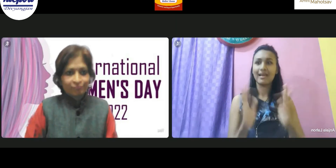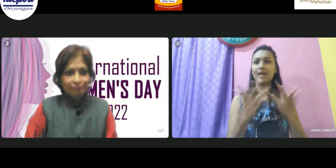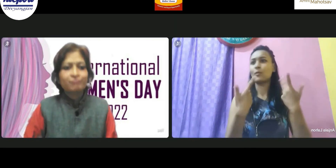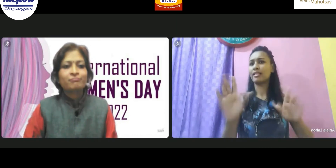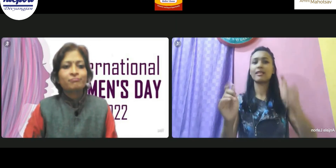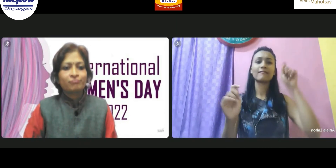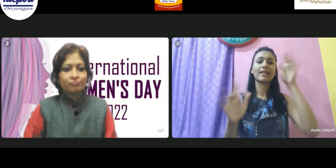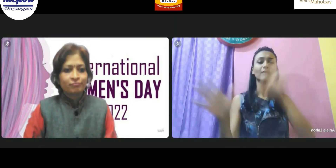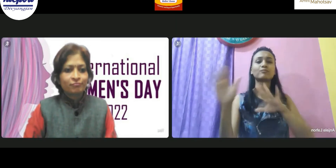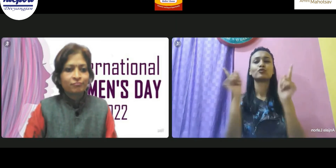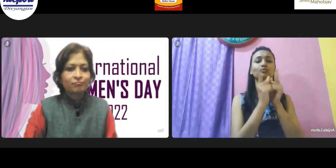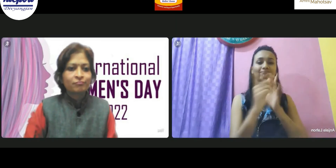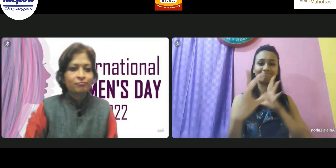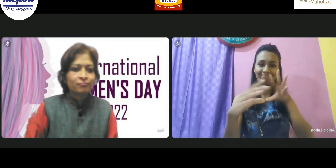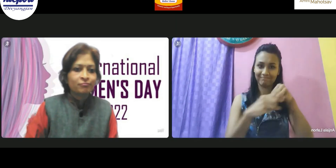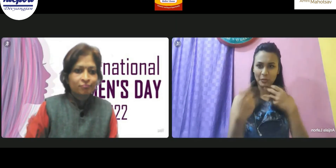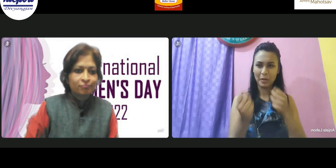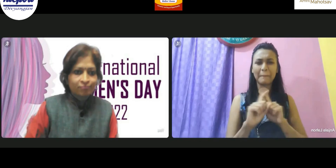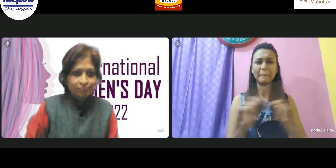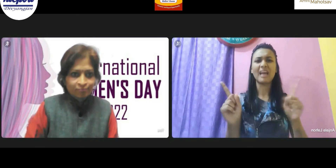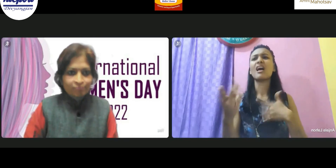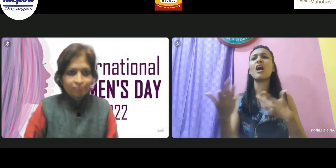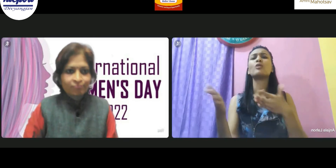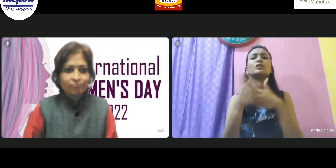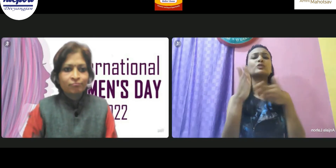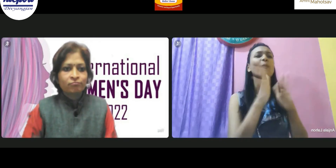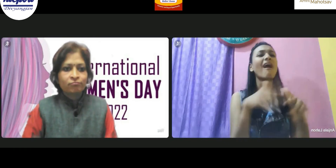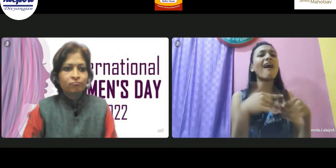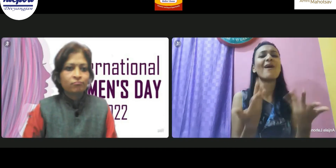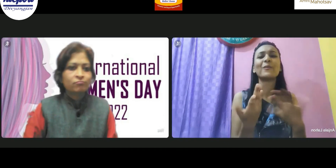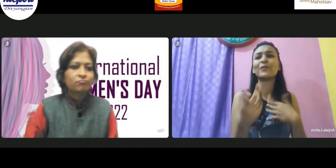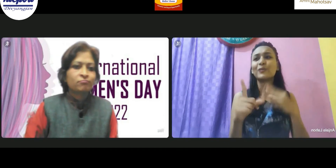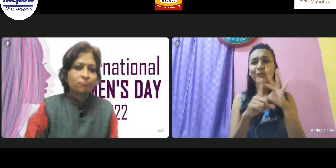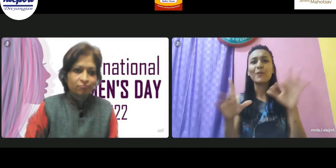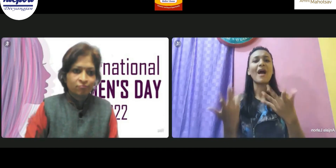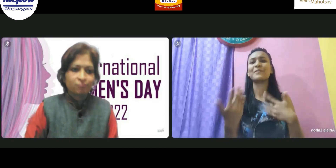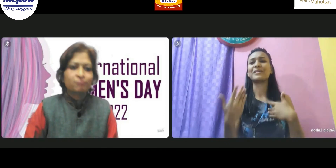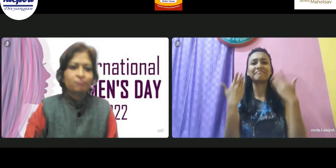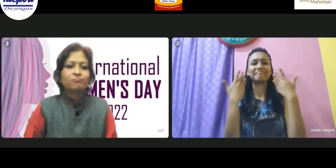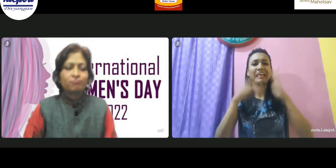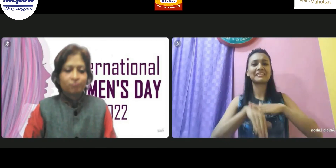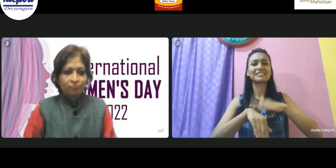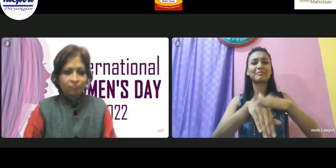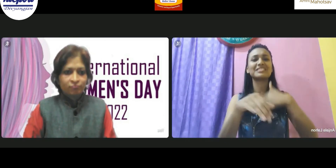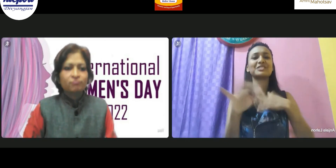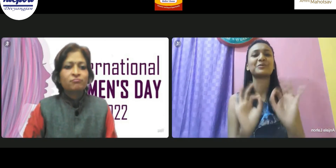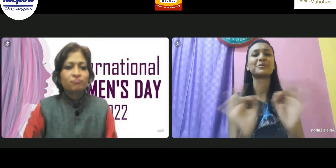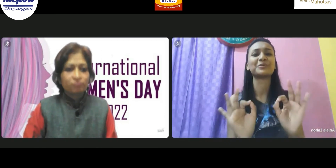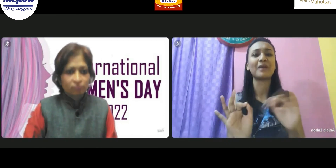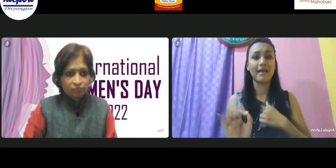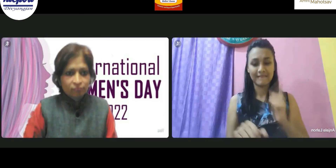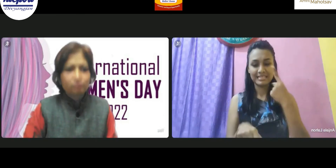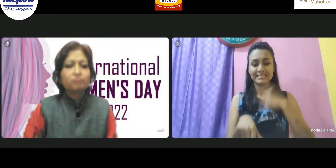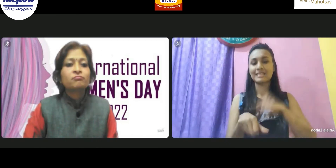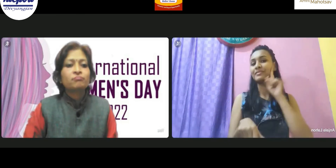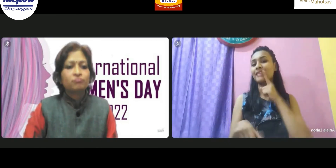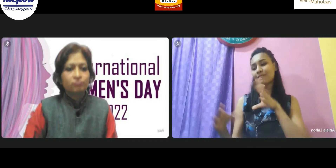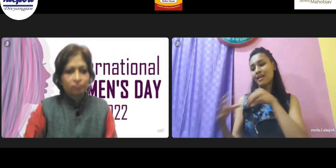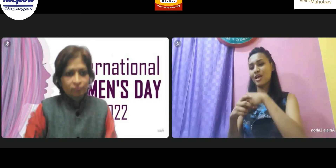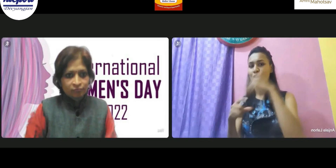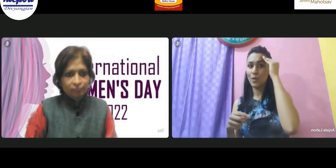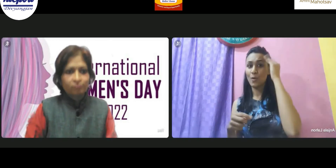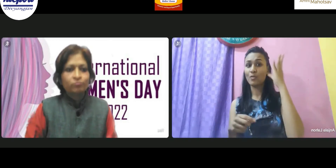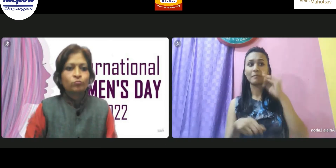लेना। लेकिन अभी मैं देख रही हूँ बहुत सारे बैरियर्स हैं, उस तरह की चीज़ें अभी नहीं हैं, इस तरह का